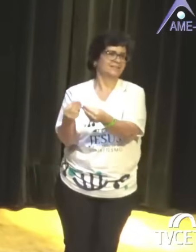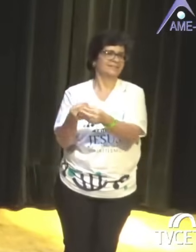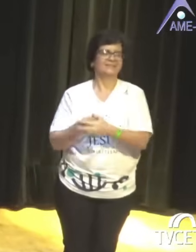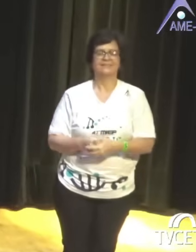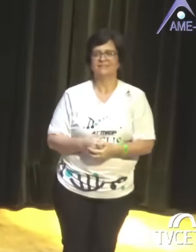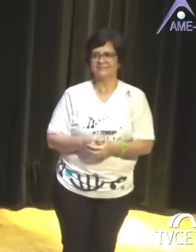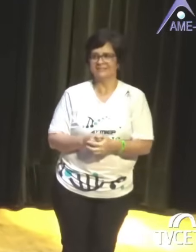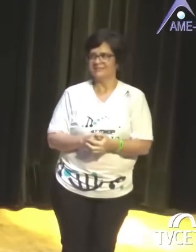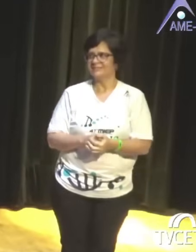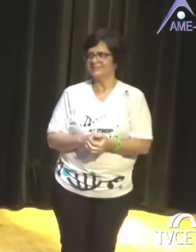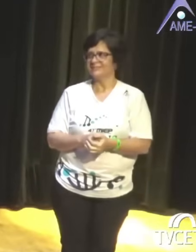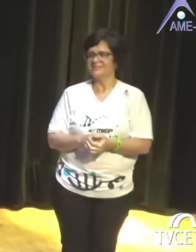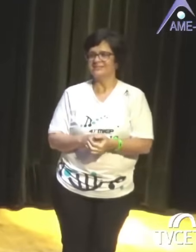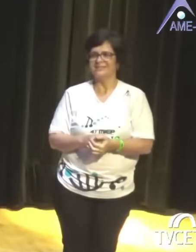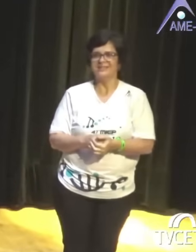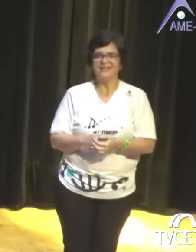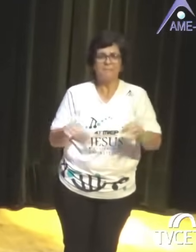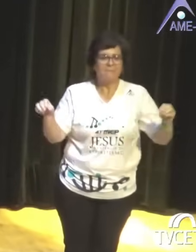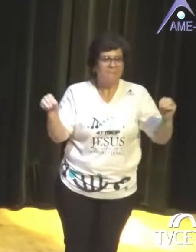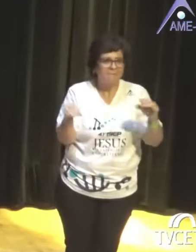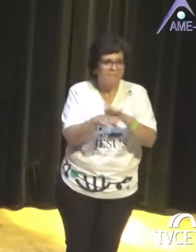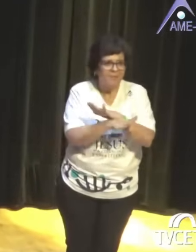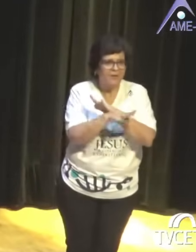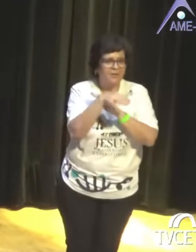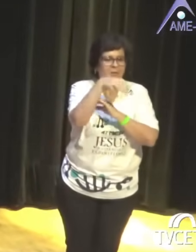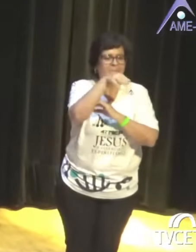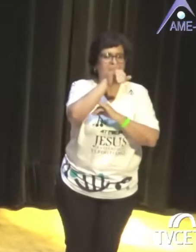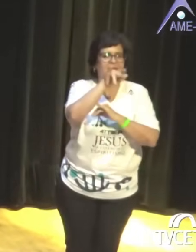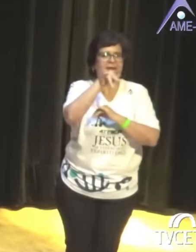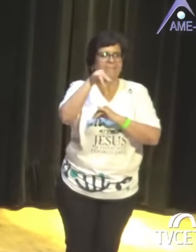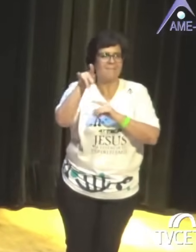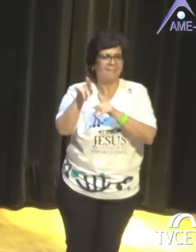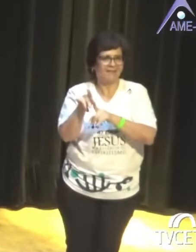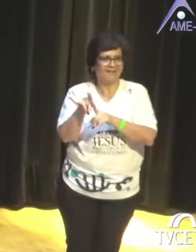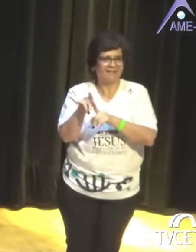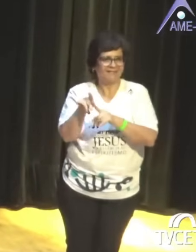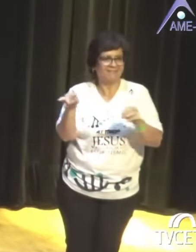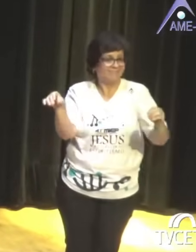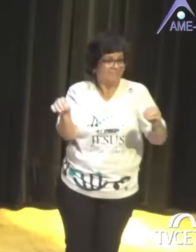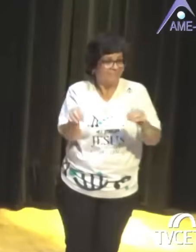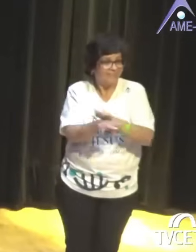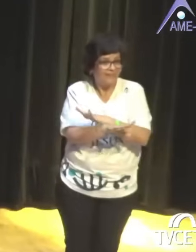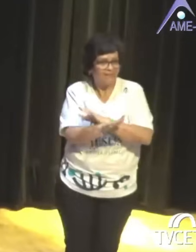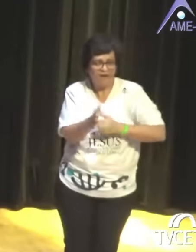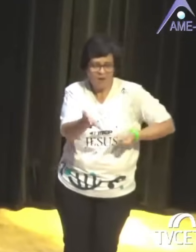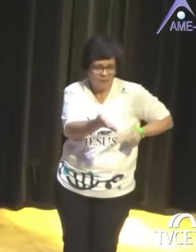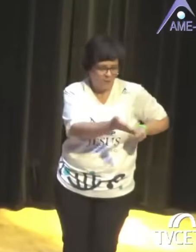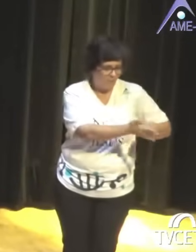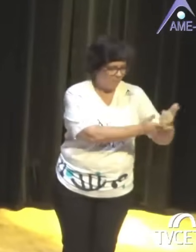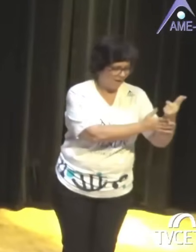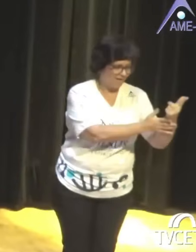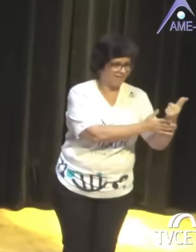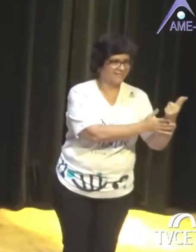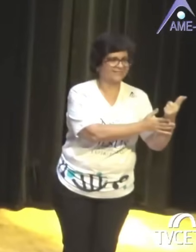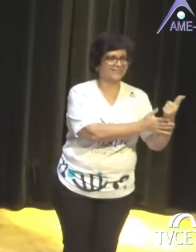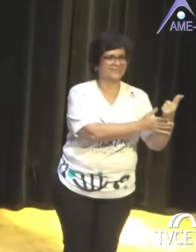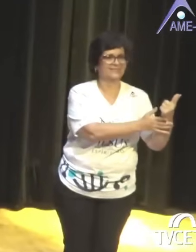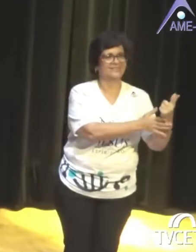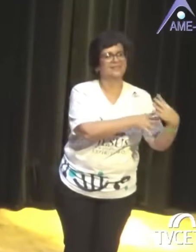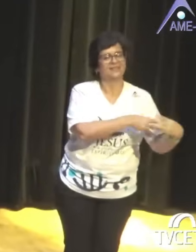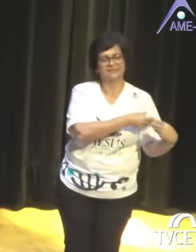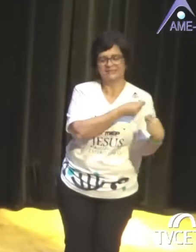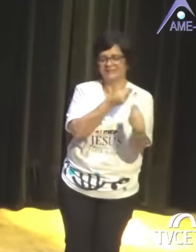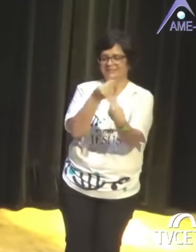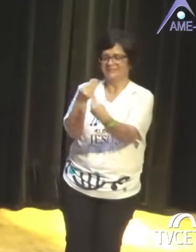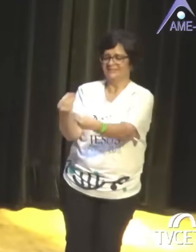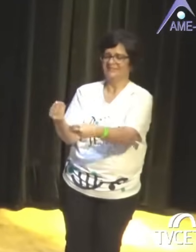ganhar e acabando o miep você vai comprar e